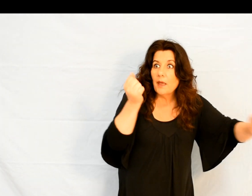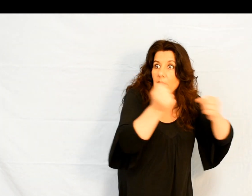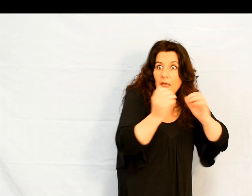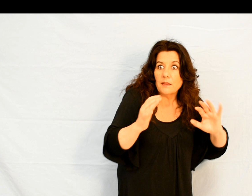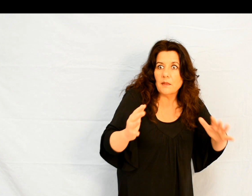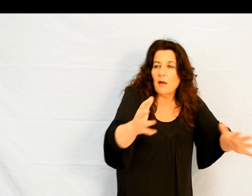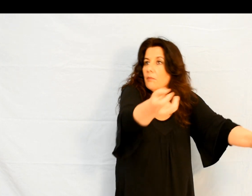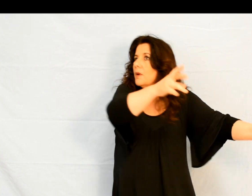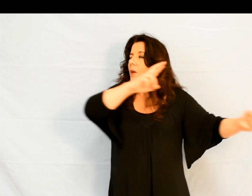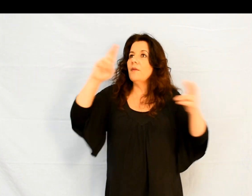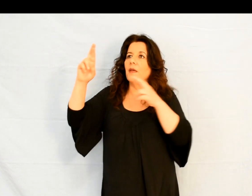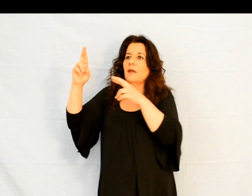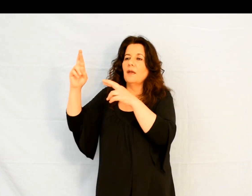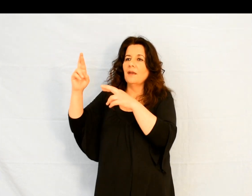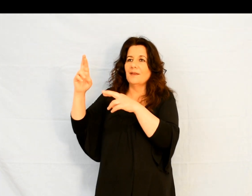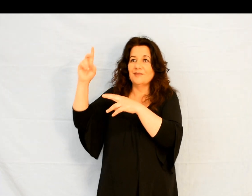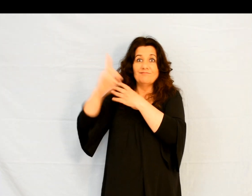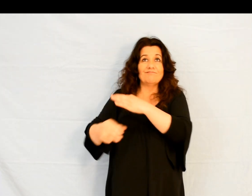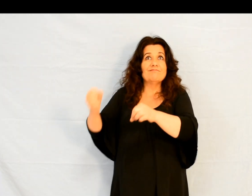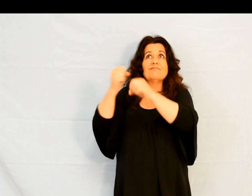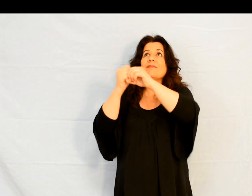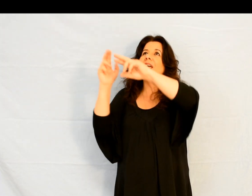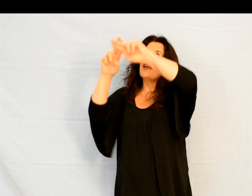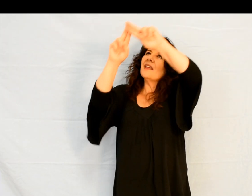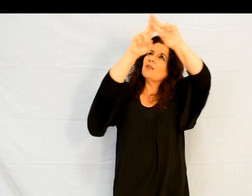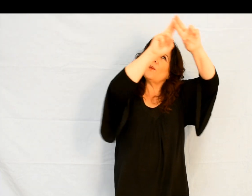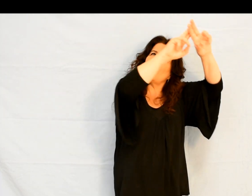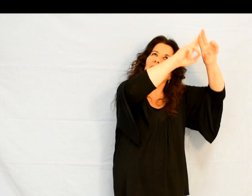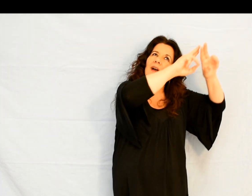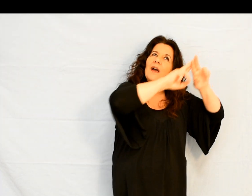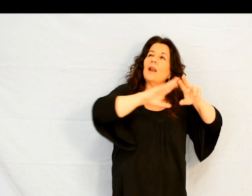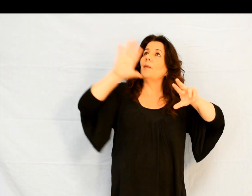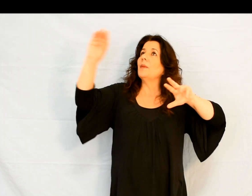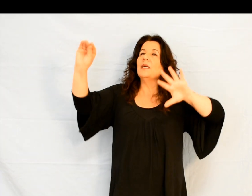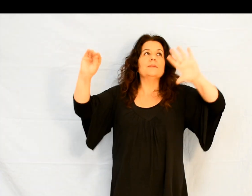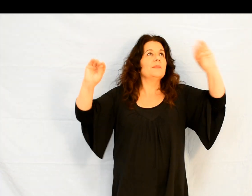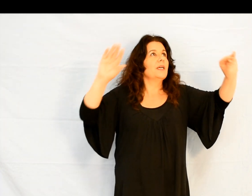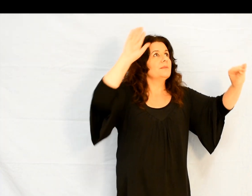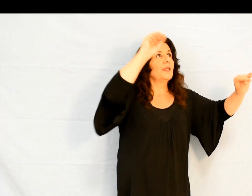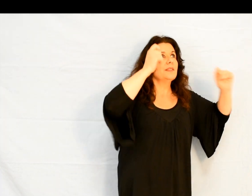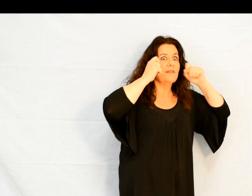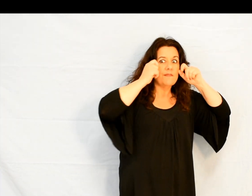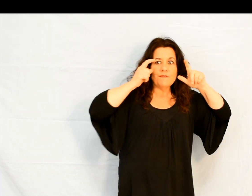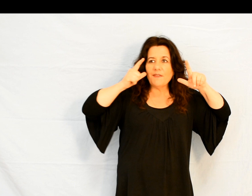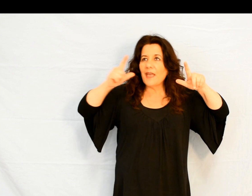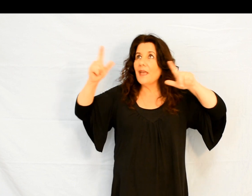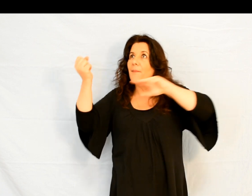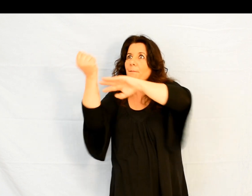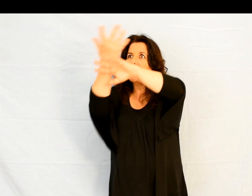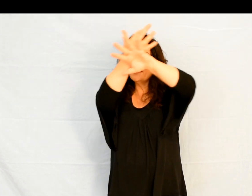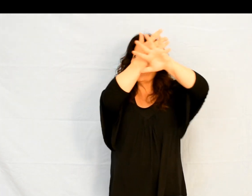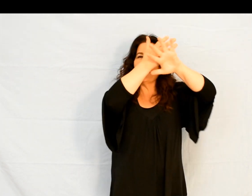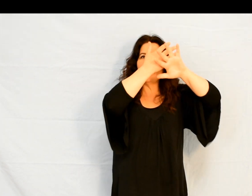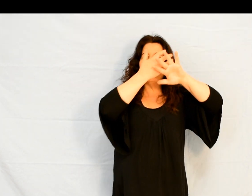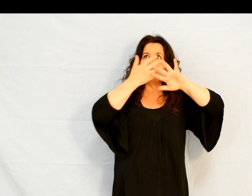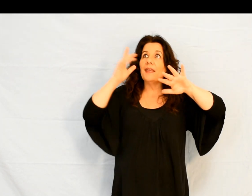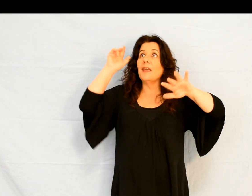Les étoiles brillent, joyeuses à leur poste de veille. Il les appelle et